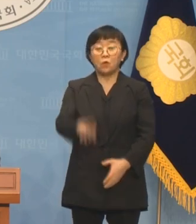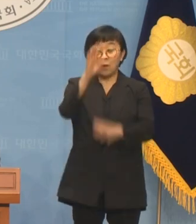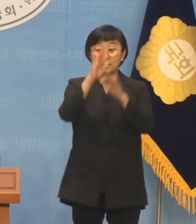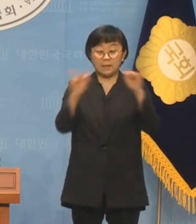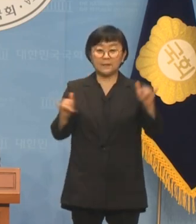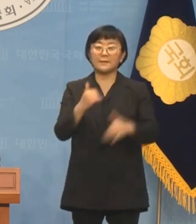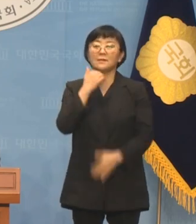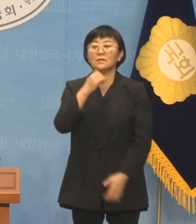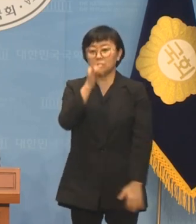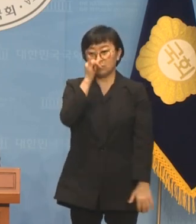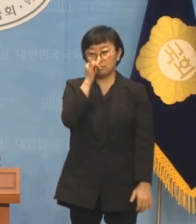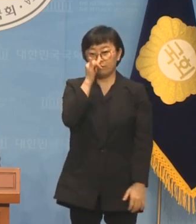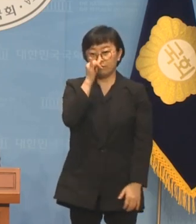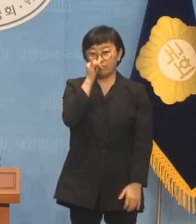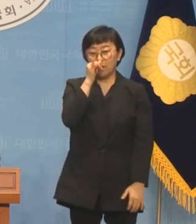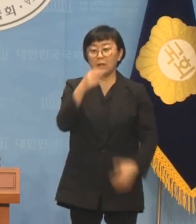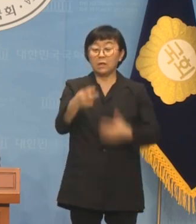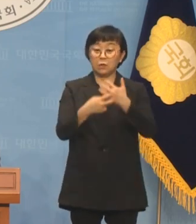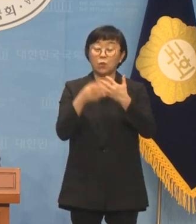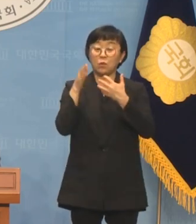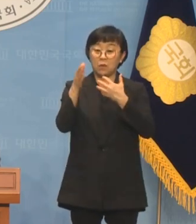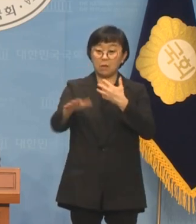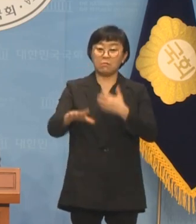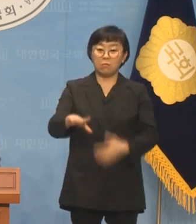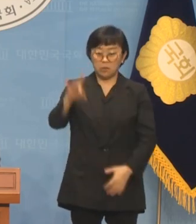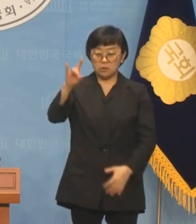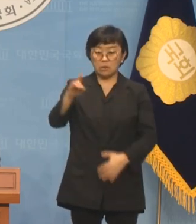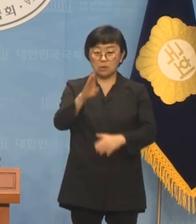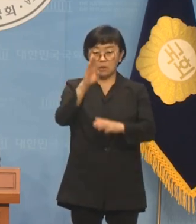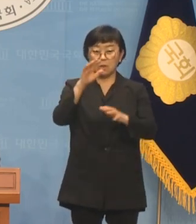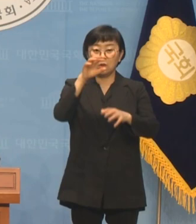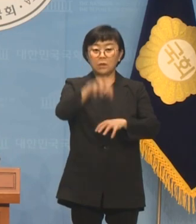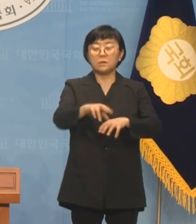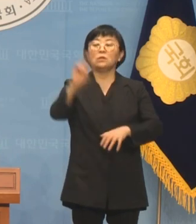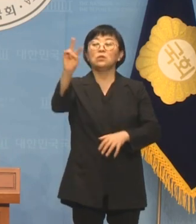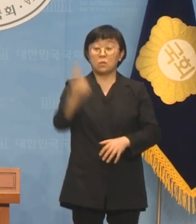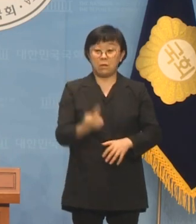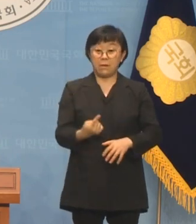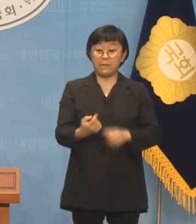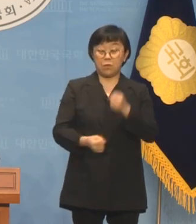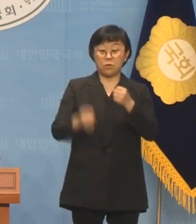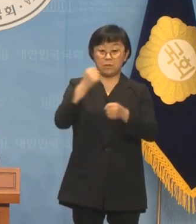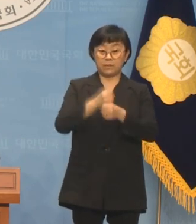환자들이 기다리고 있습니다. 의료계는 먼저 현장으로 복귀하십시오.